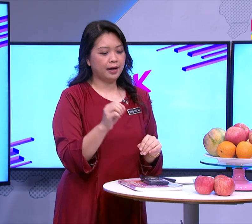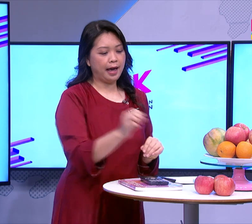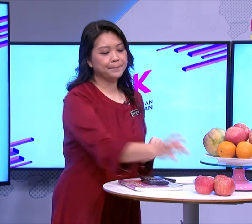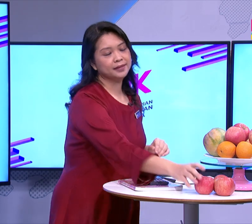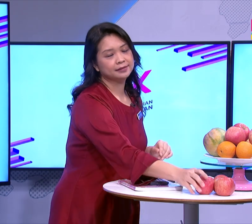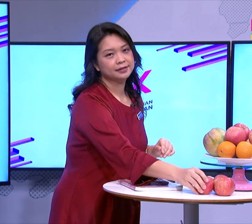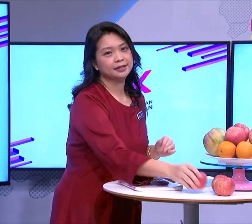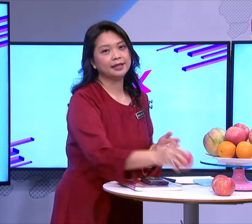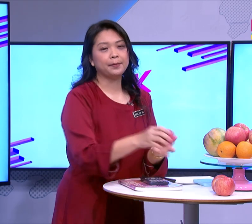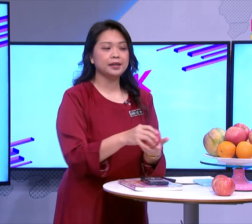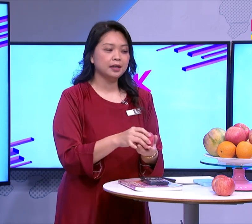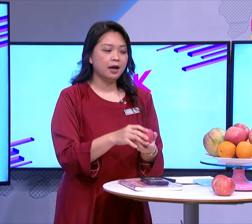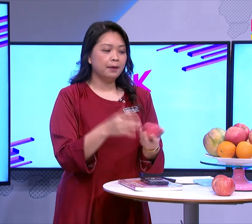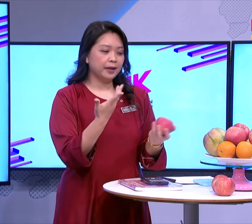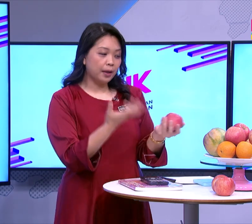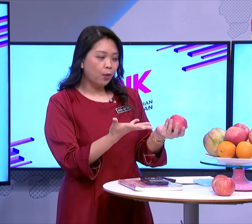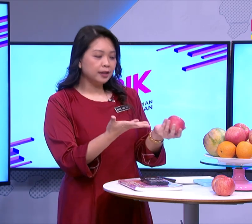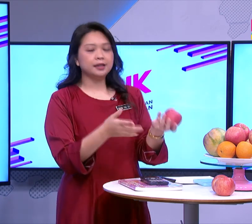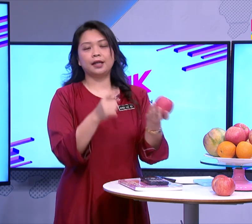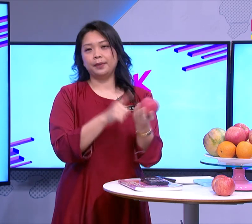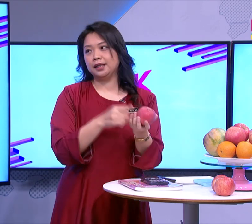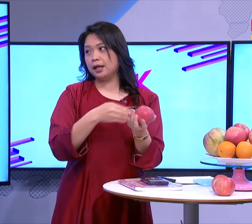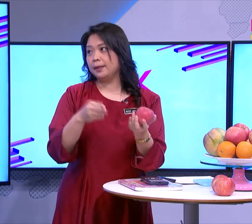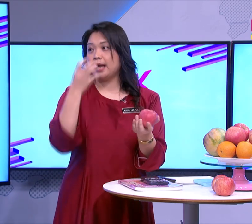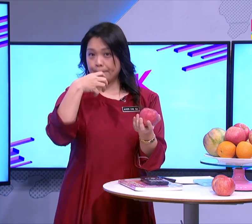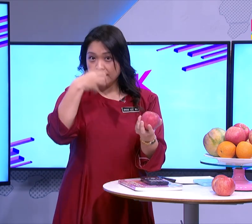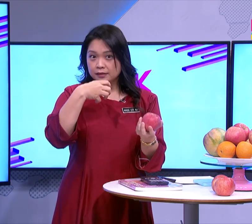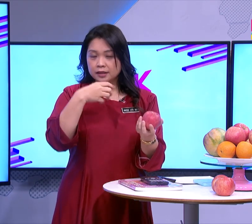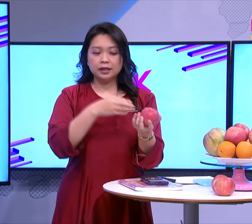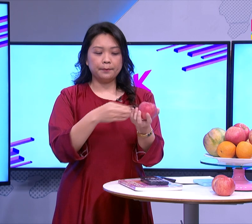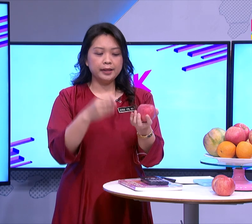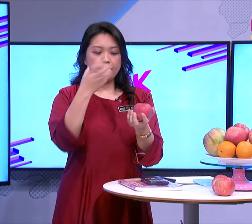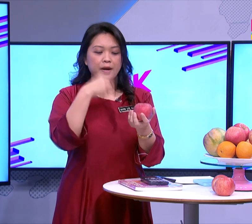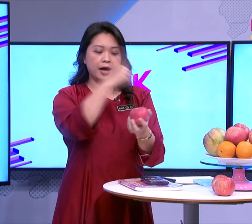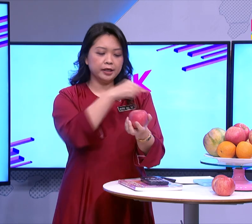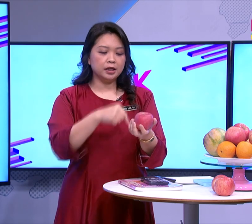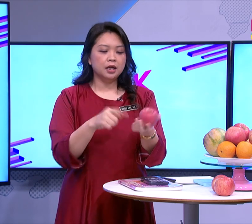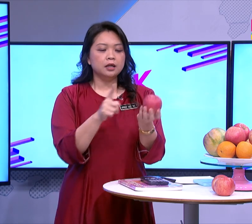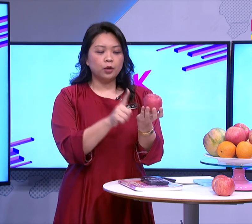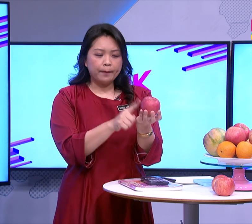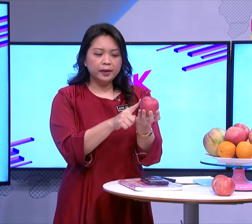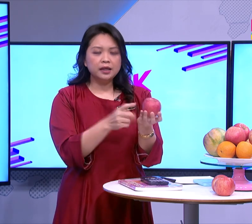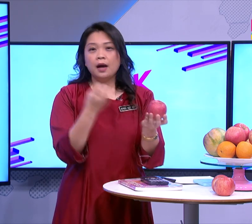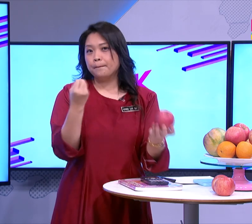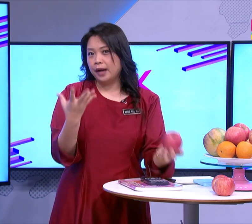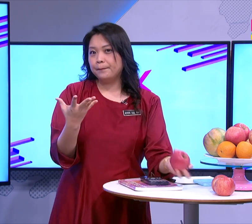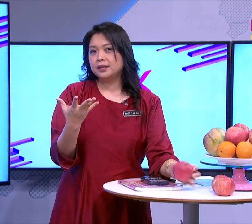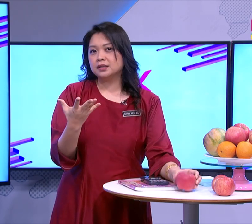Apple kita enam beli banyak Boni kitena beli-beli Apple dikenal beli apa hari ini souvenir Berapa